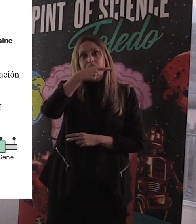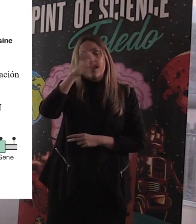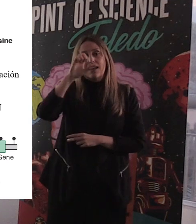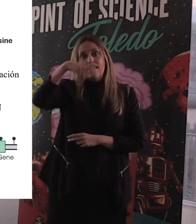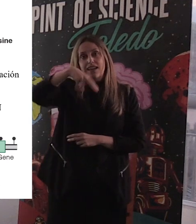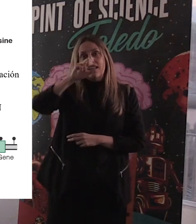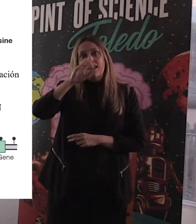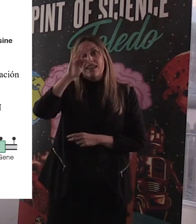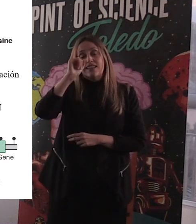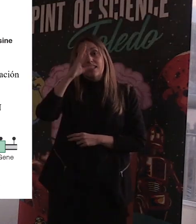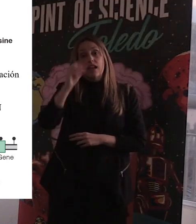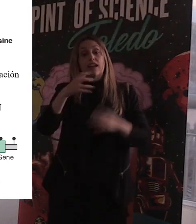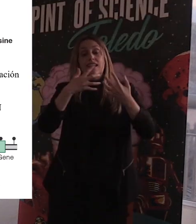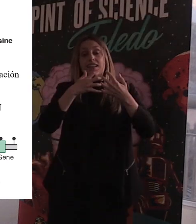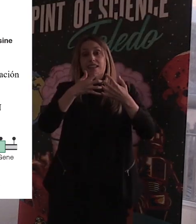Es el cambio